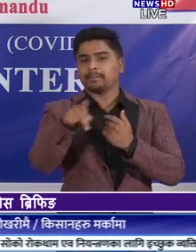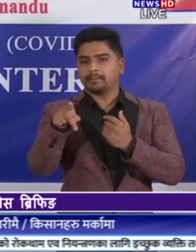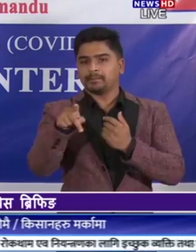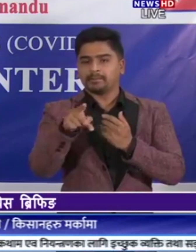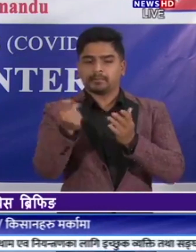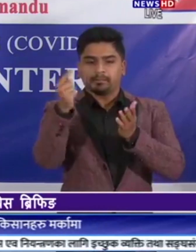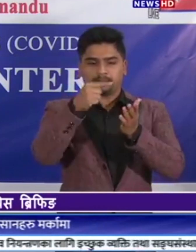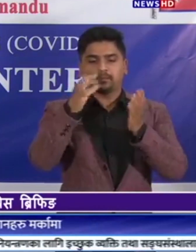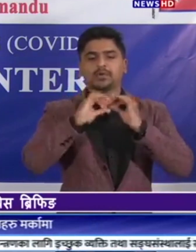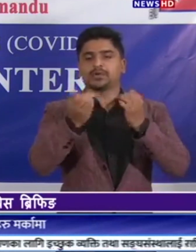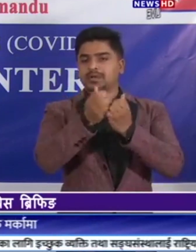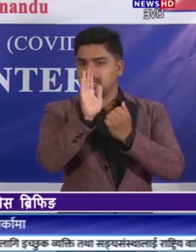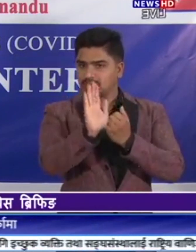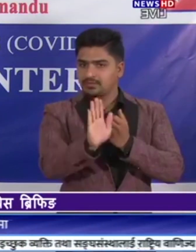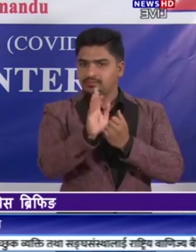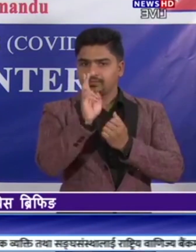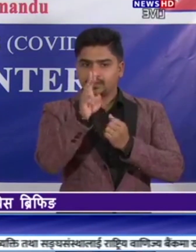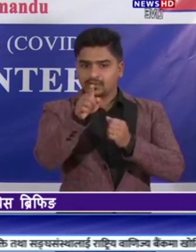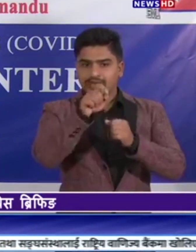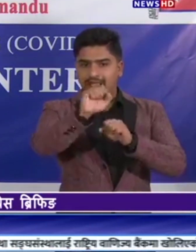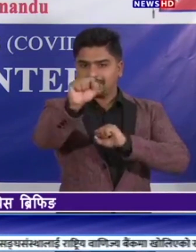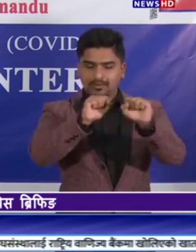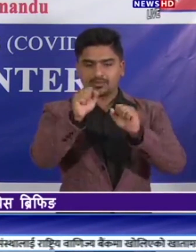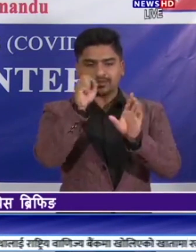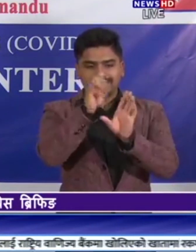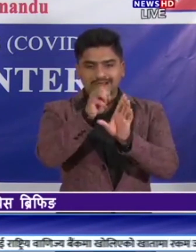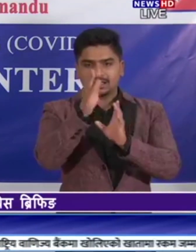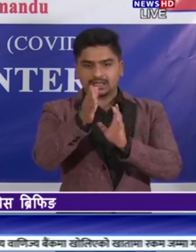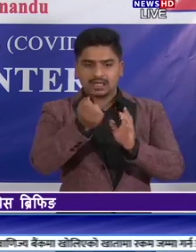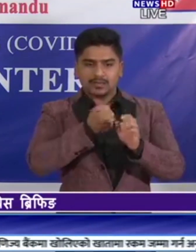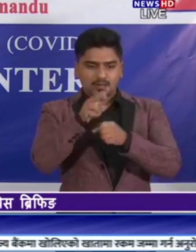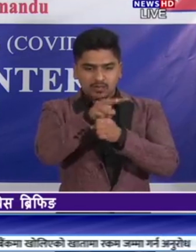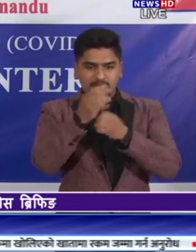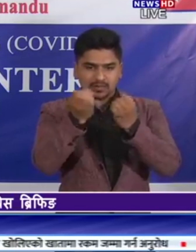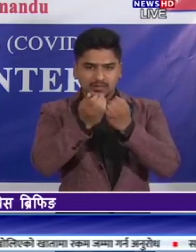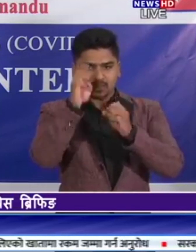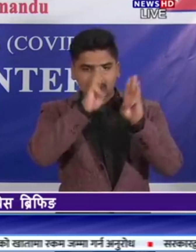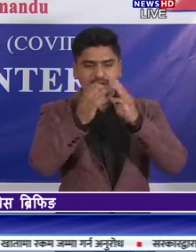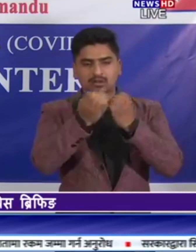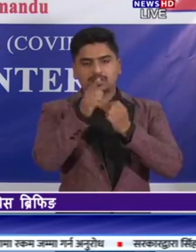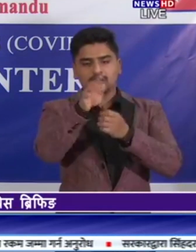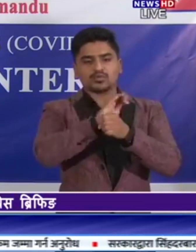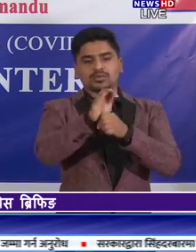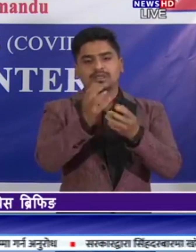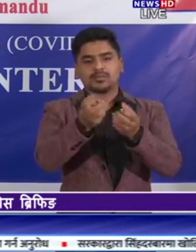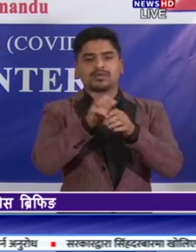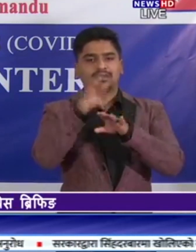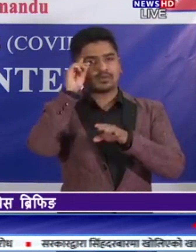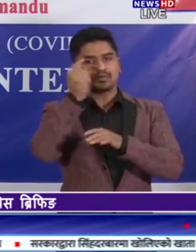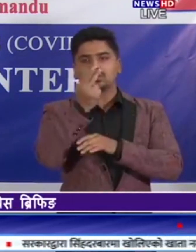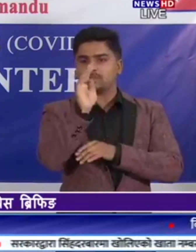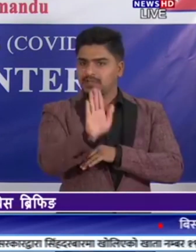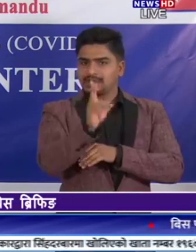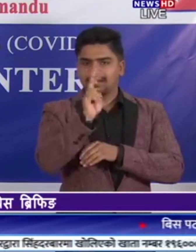आप जानताराणी पालो developments WhatsApp अजबहे को छाँ,